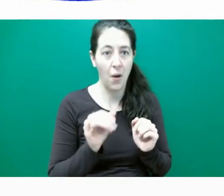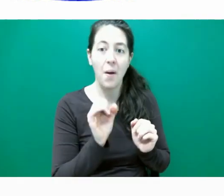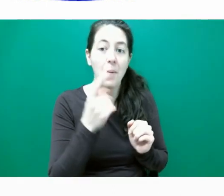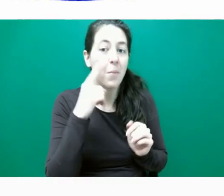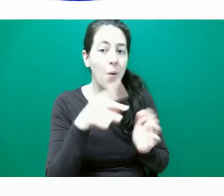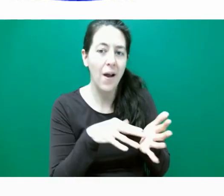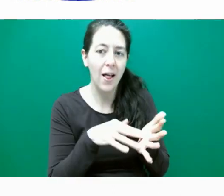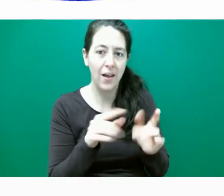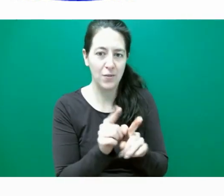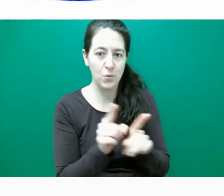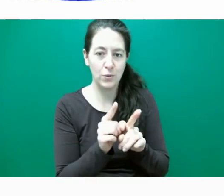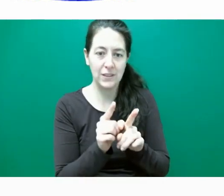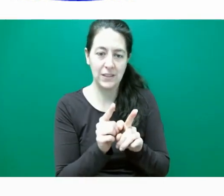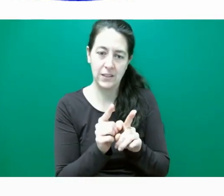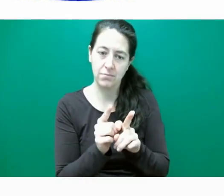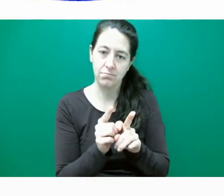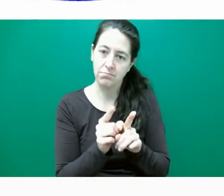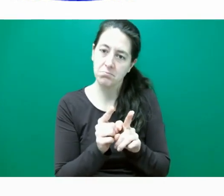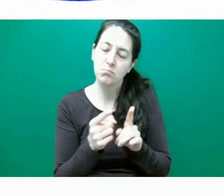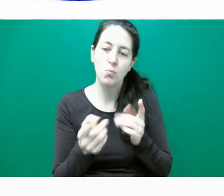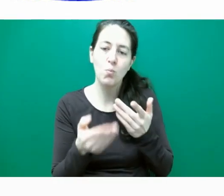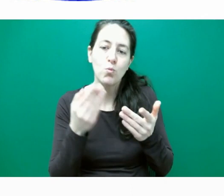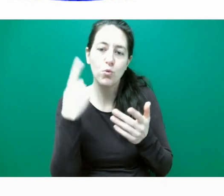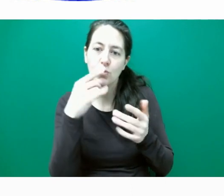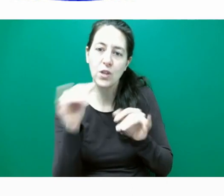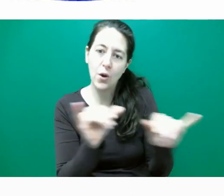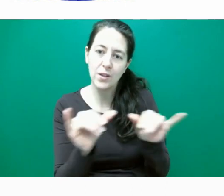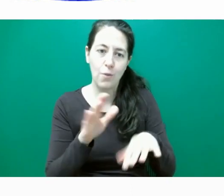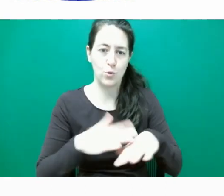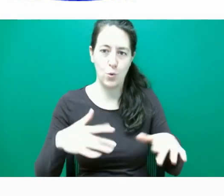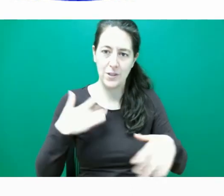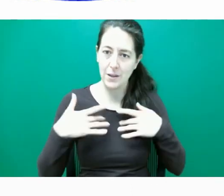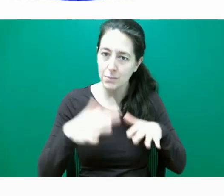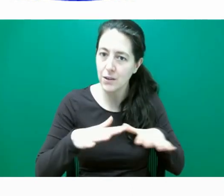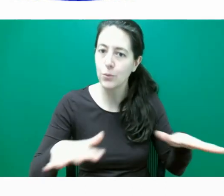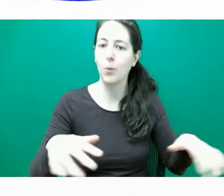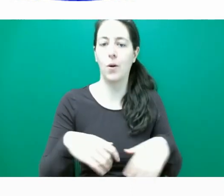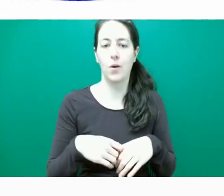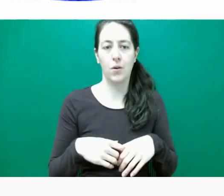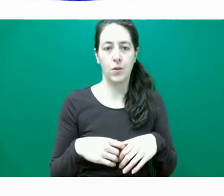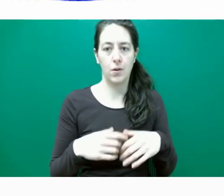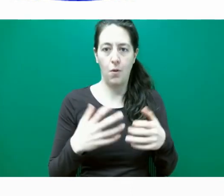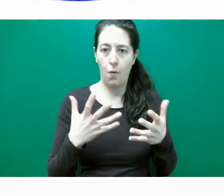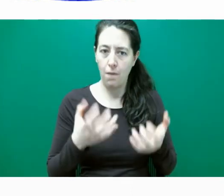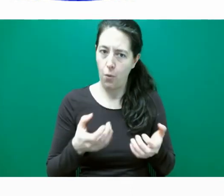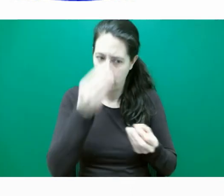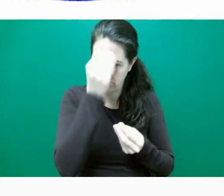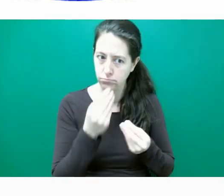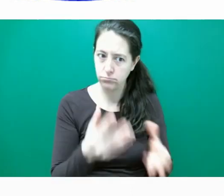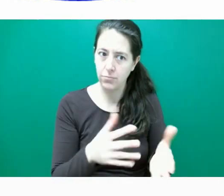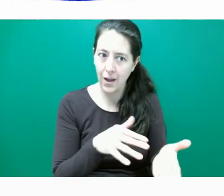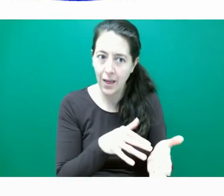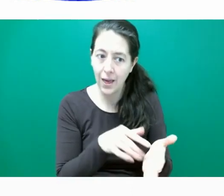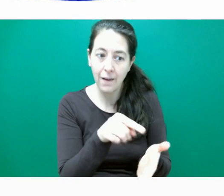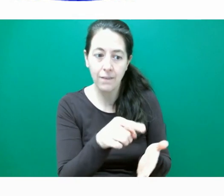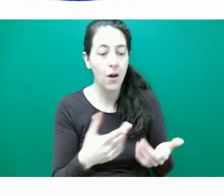aussi, c'est sensiblement la même approche en termes de sensibilisation. On veut laisser savoir aux élèves que ce que vous